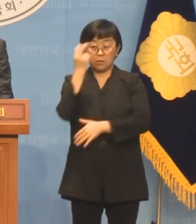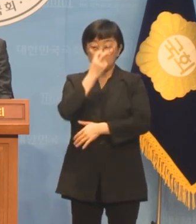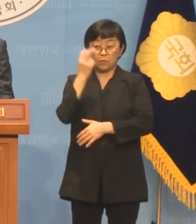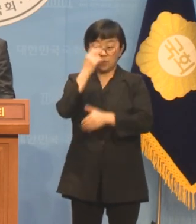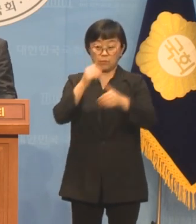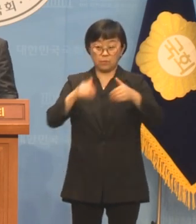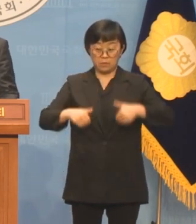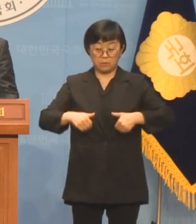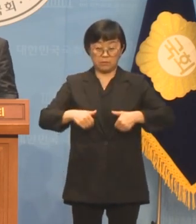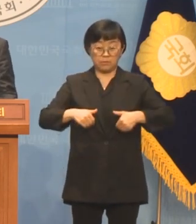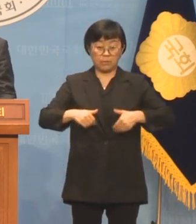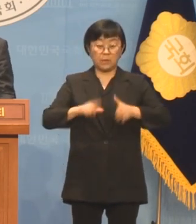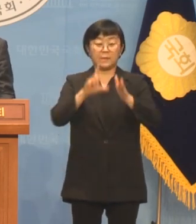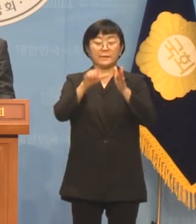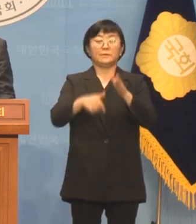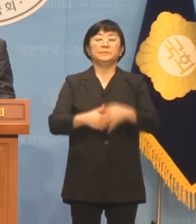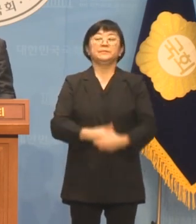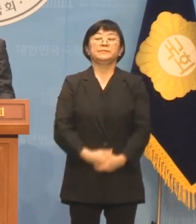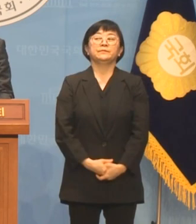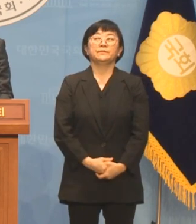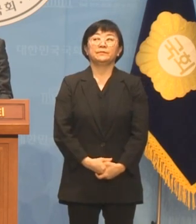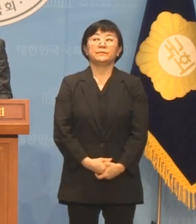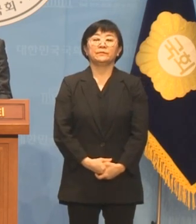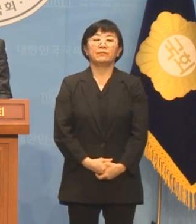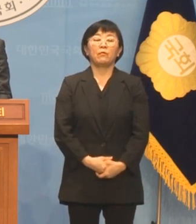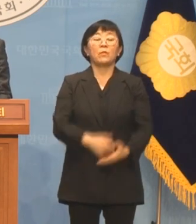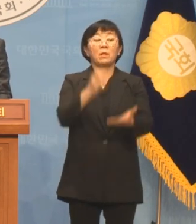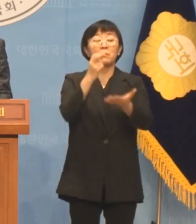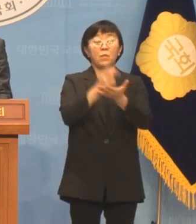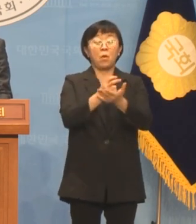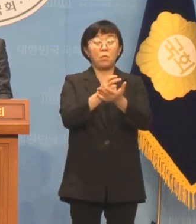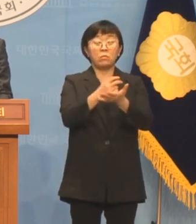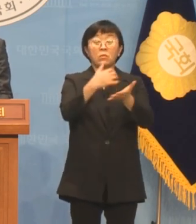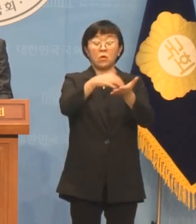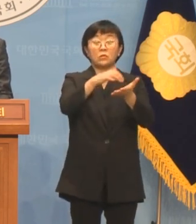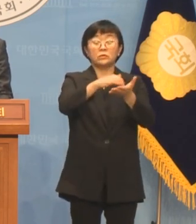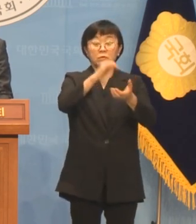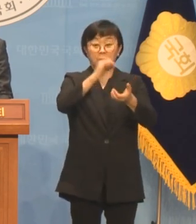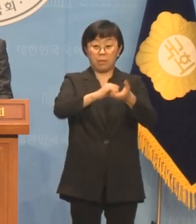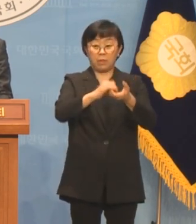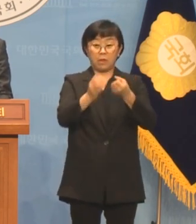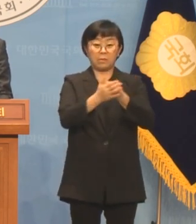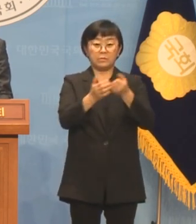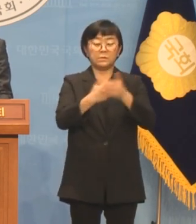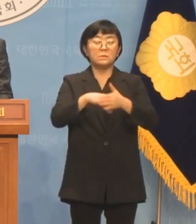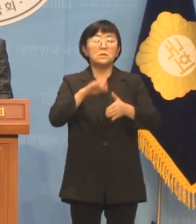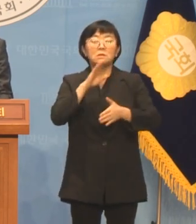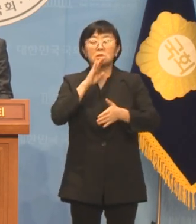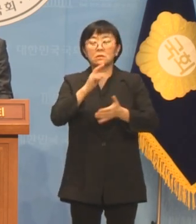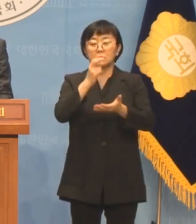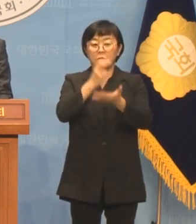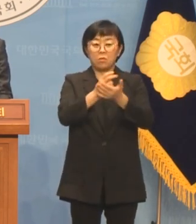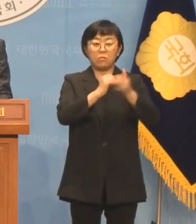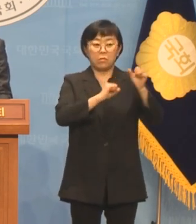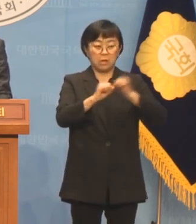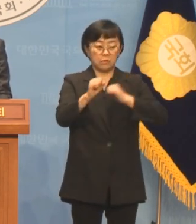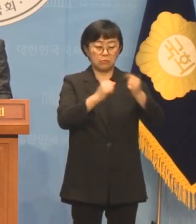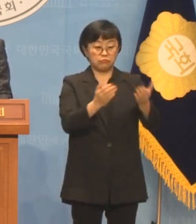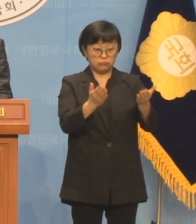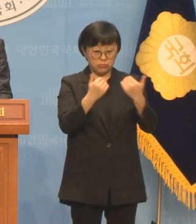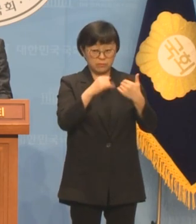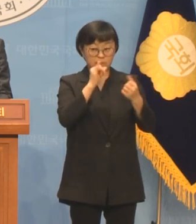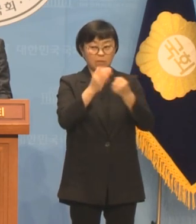필요한 최소한의 시간입니다. 입법 총량제가 도입되면 보다 신중한 입법 활동을